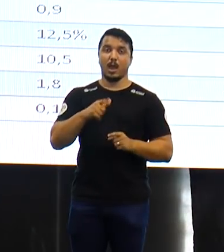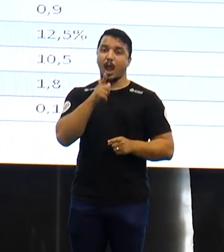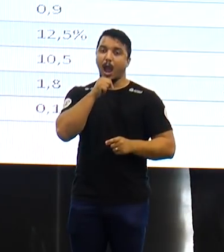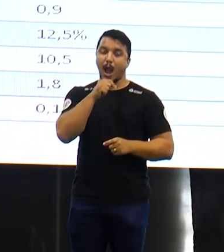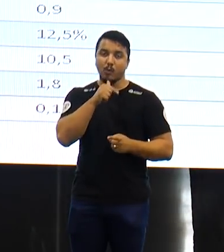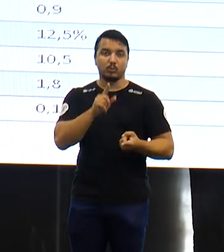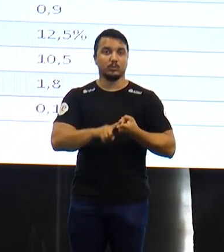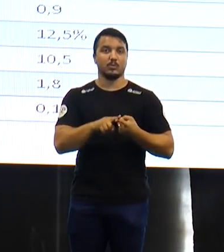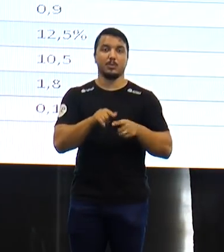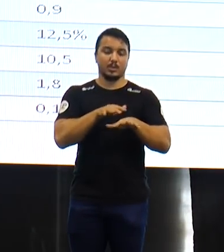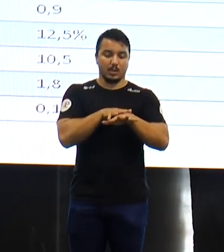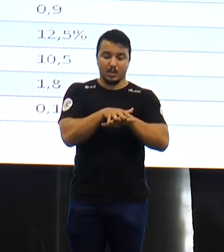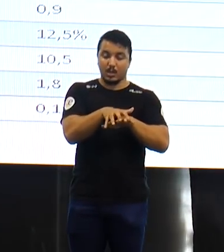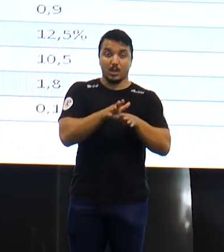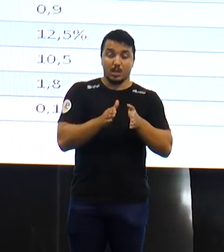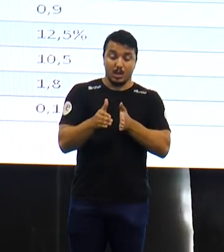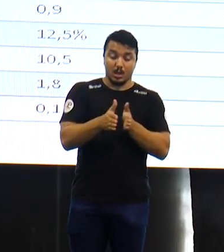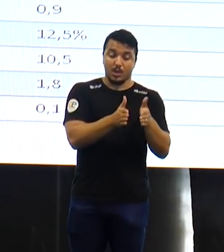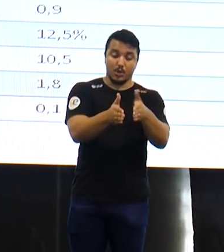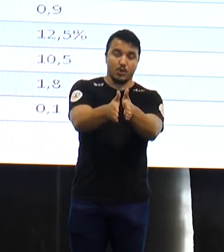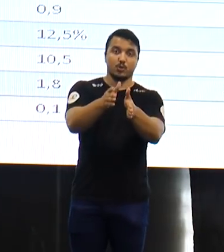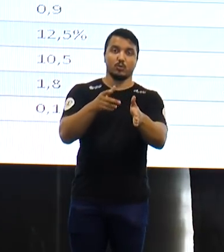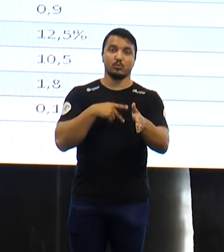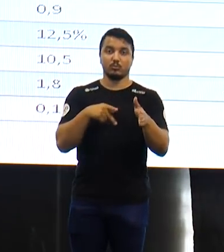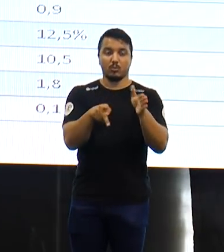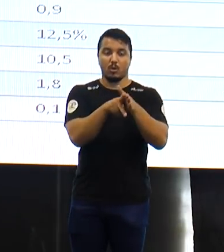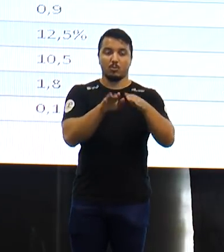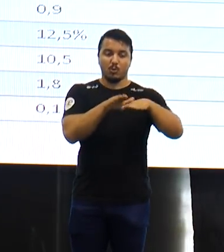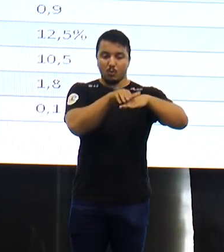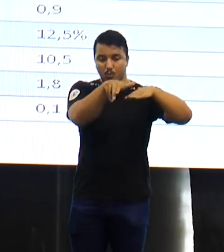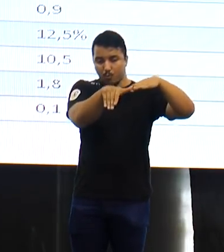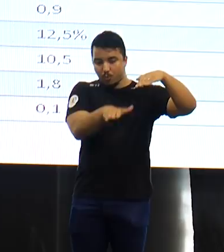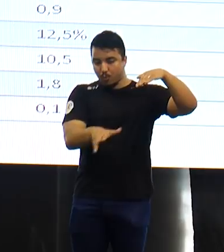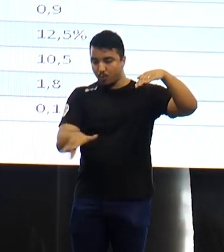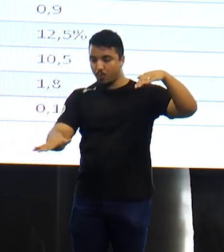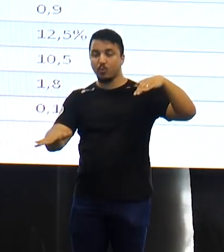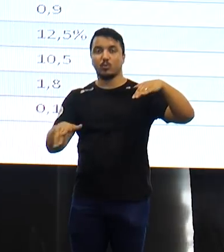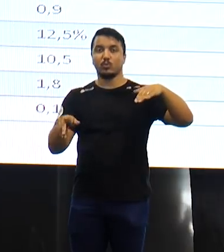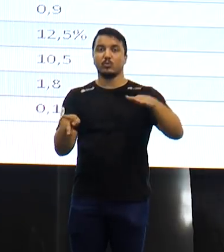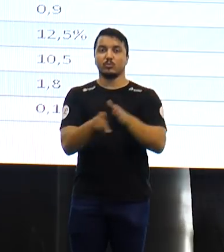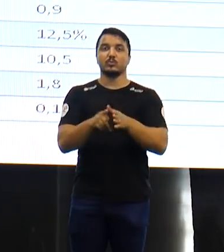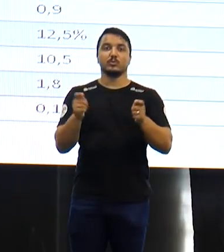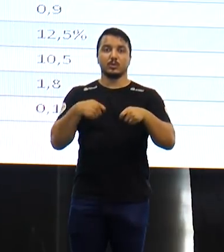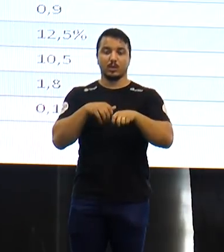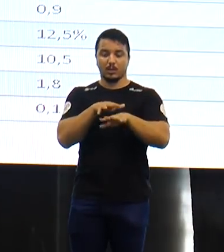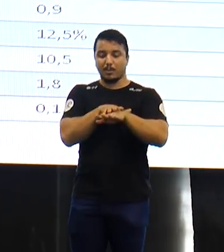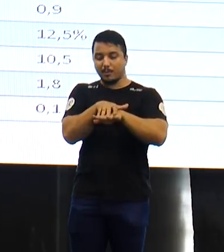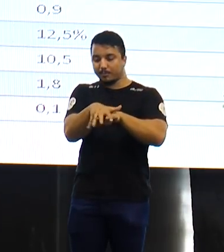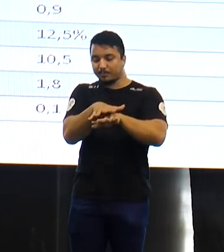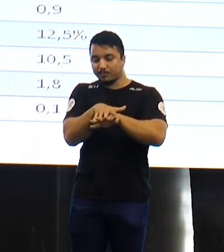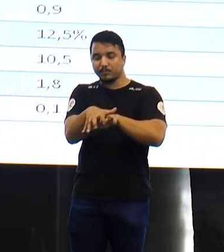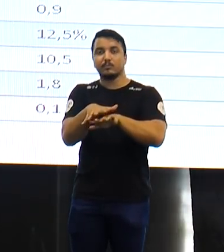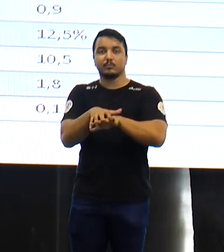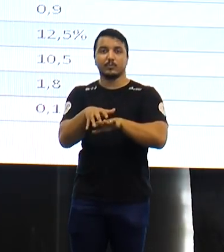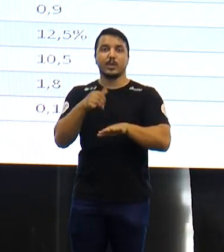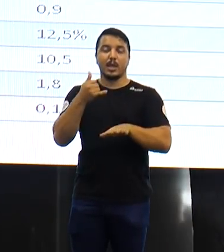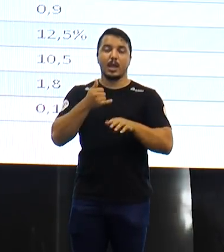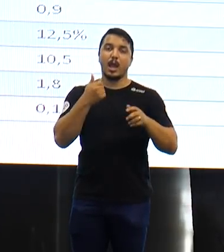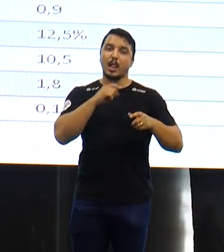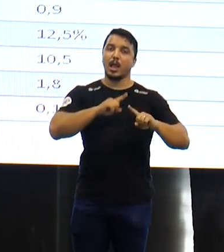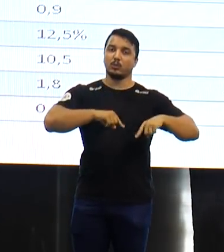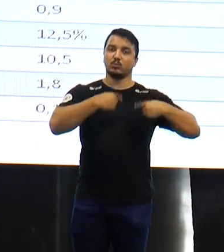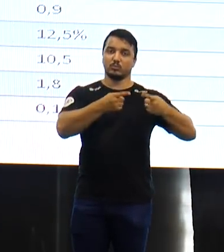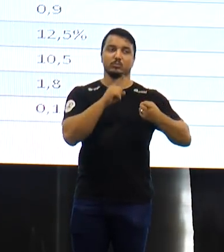água, rios de planalto, alto potencial hidroelétrico, é renovável e